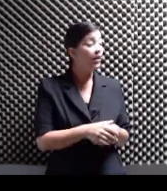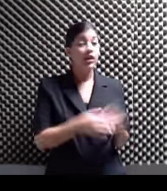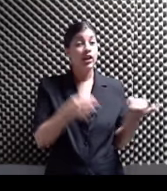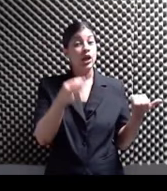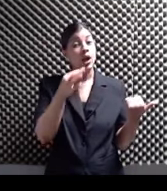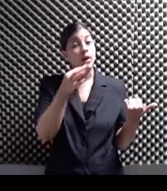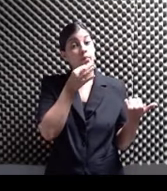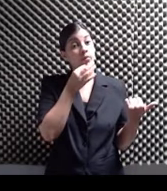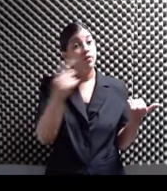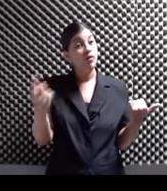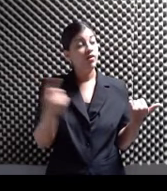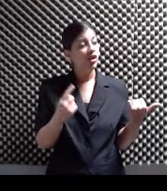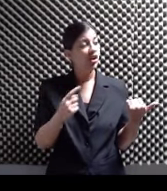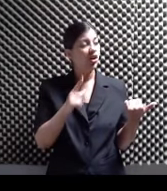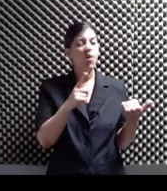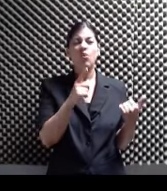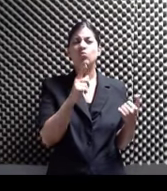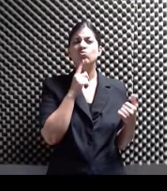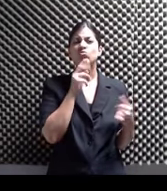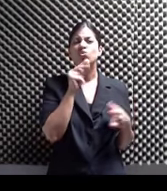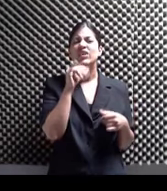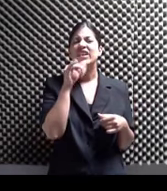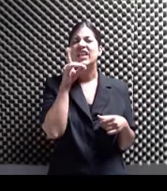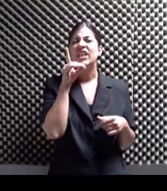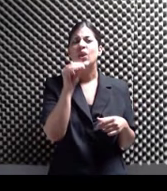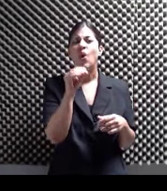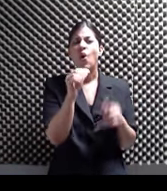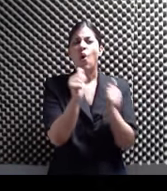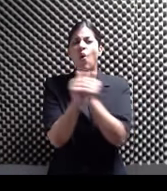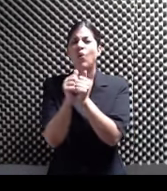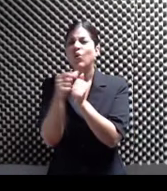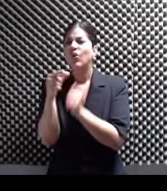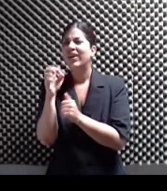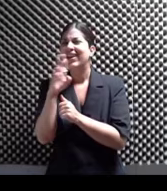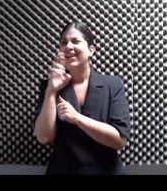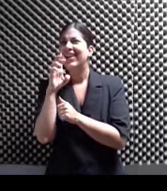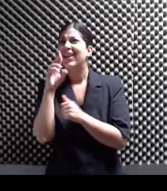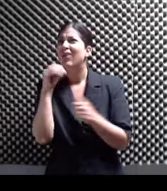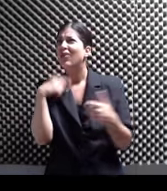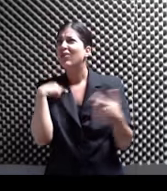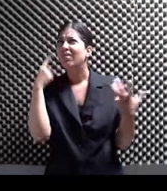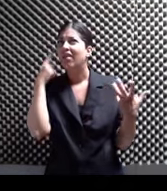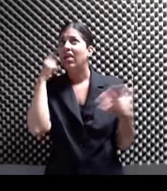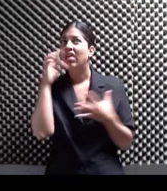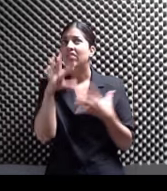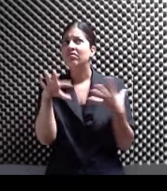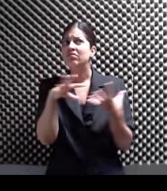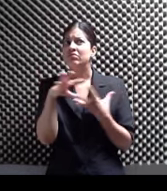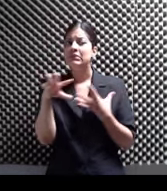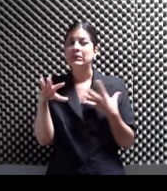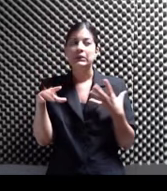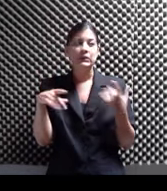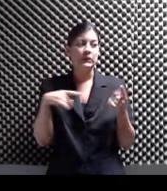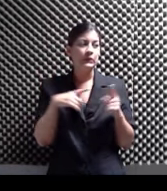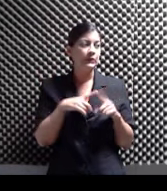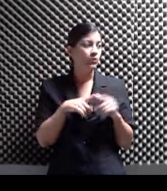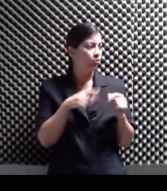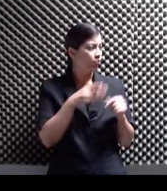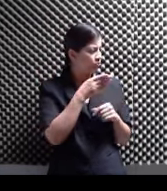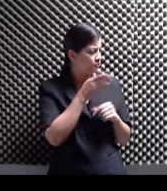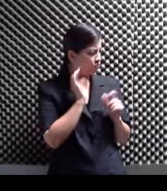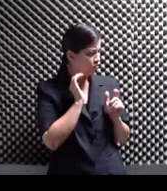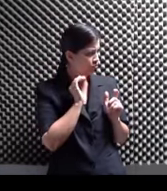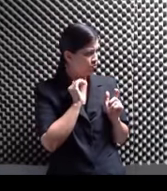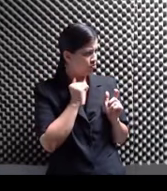ahí viene algo de un nido con un guerrero. Yo estoy como un poco confundida. Pero por eso. ¿Cómo